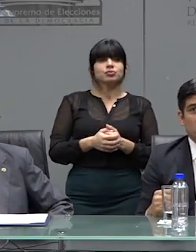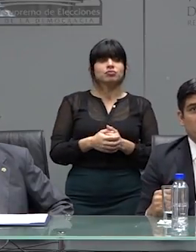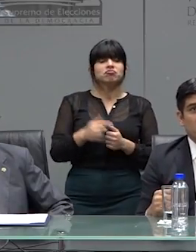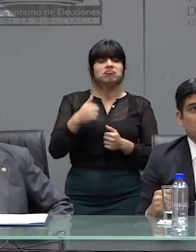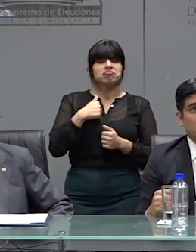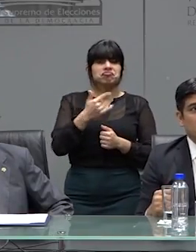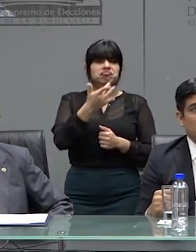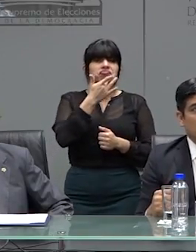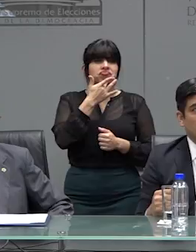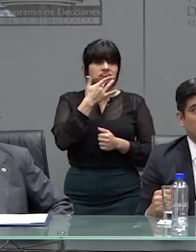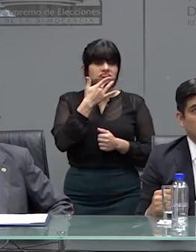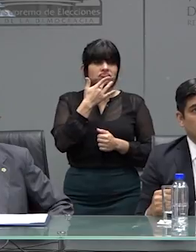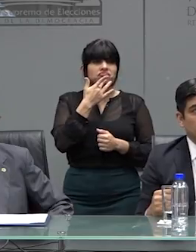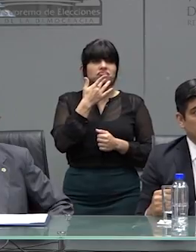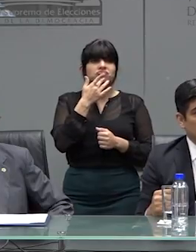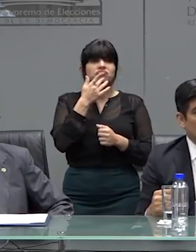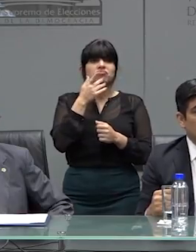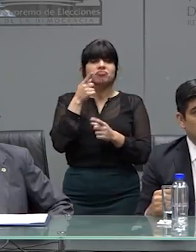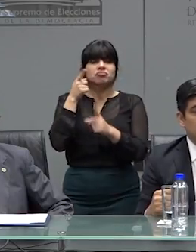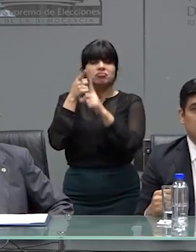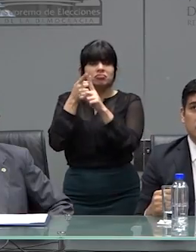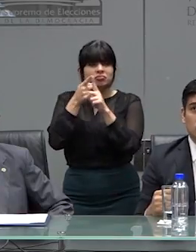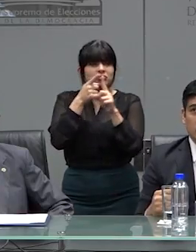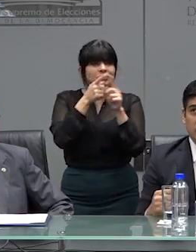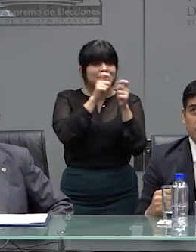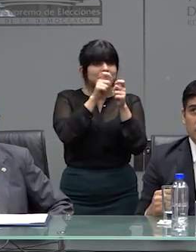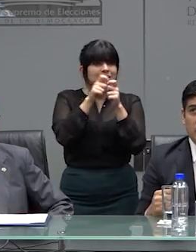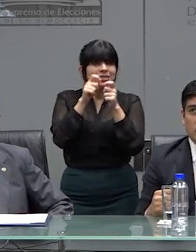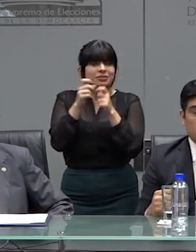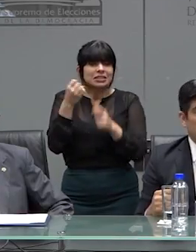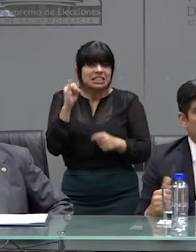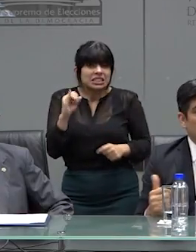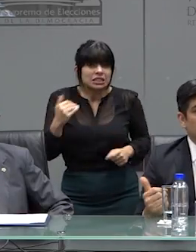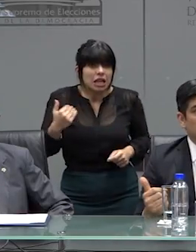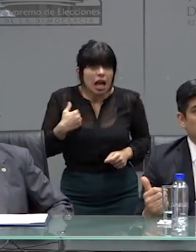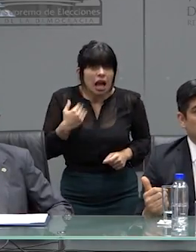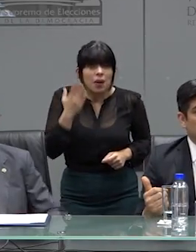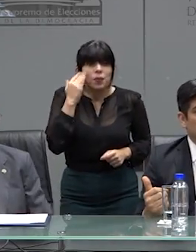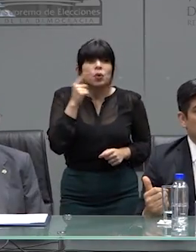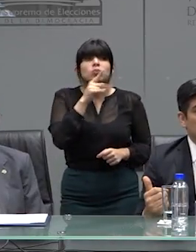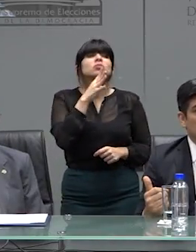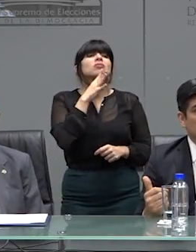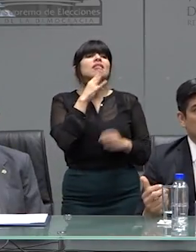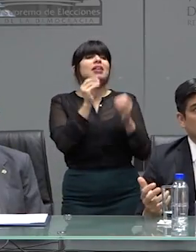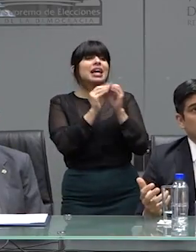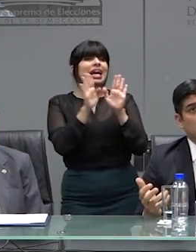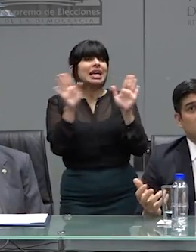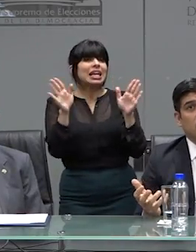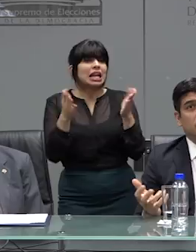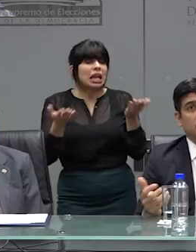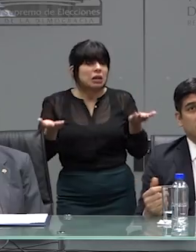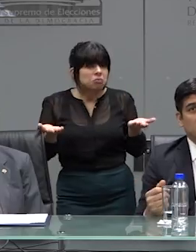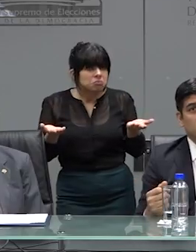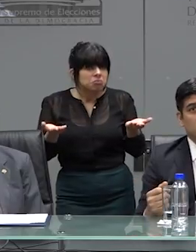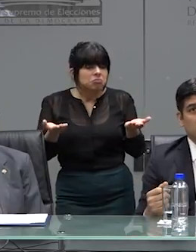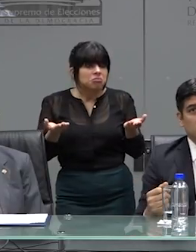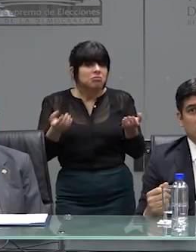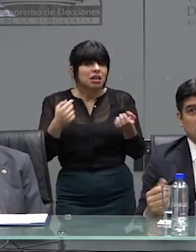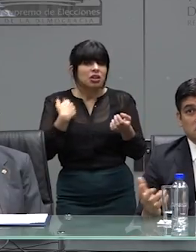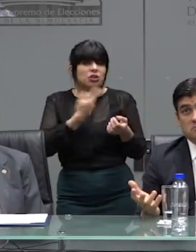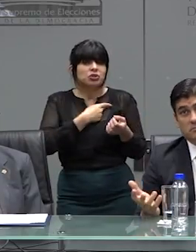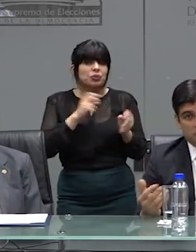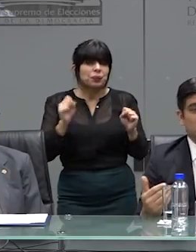yo preferiría ir a casos particulares si es que los hay, porque hablar en lo genérico creo que